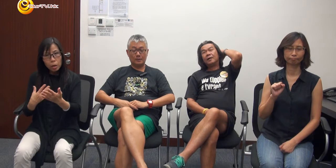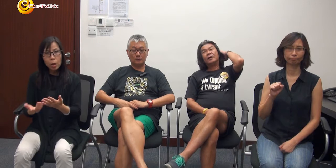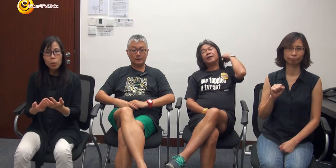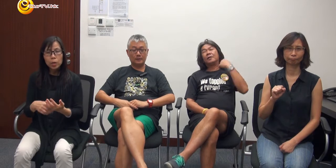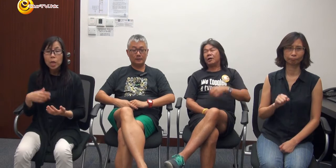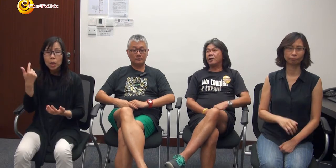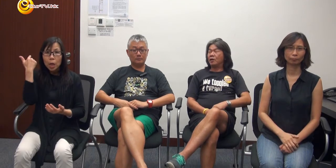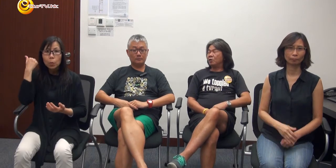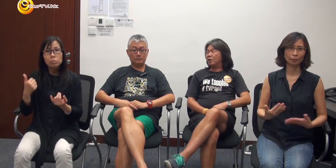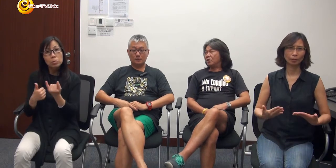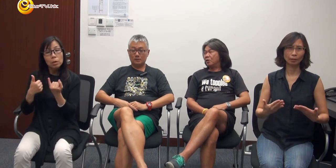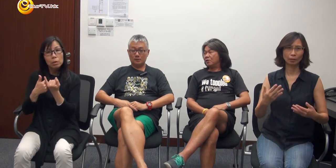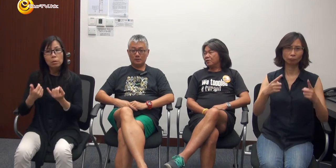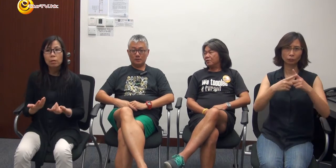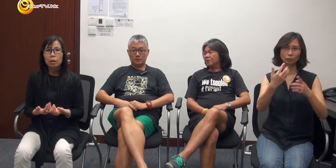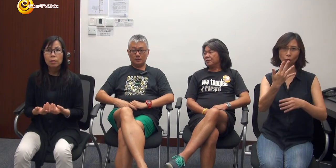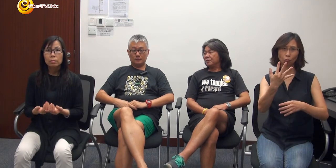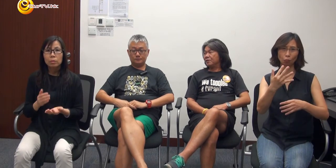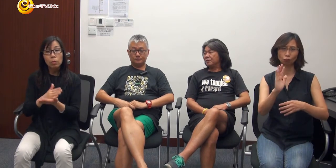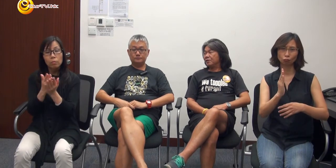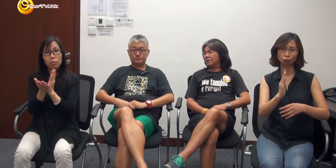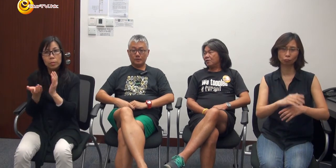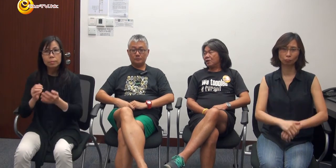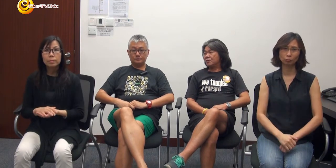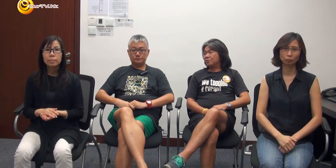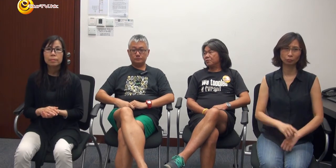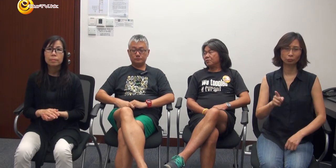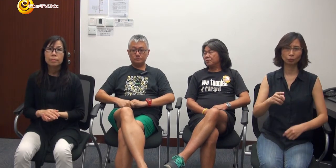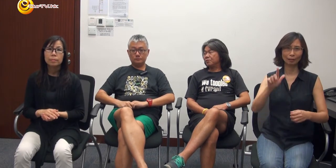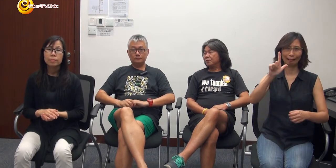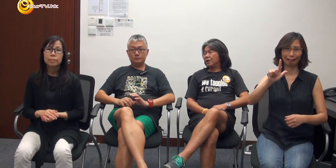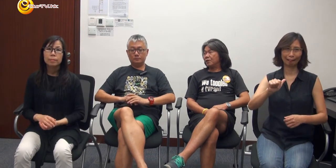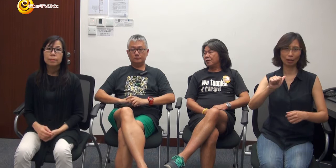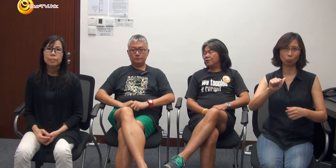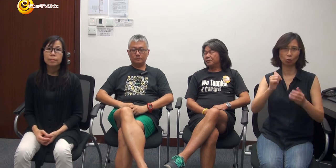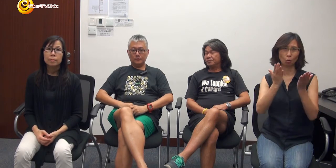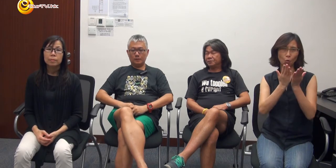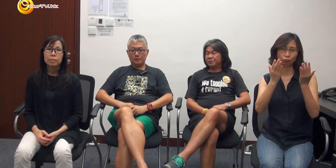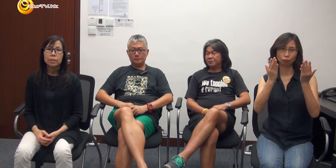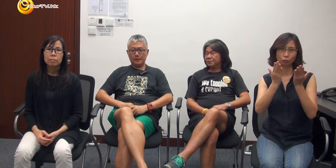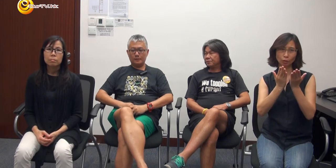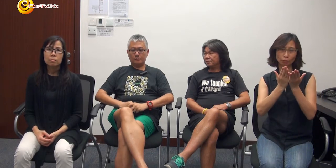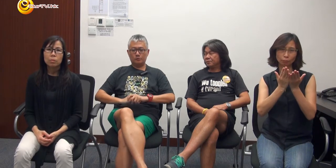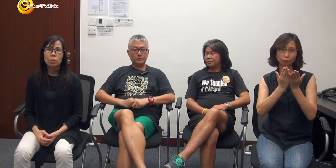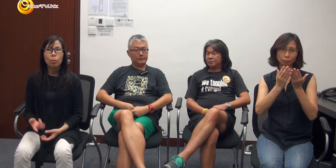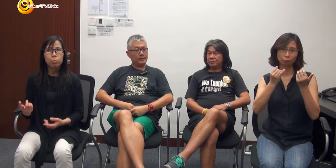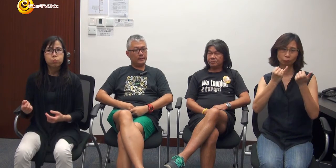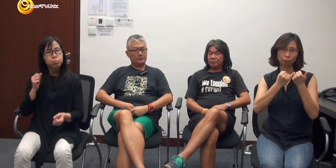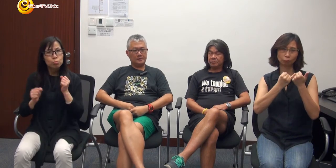網絡啦、 啊？咁有幾多人到啊？嗰個救生嘅力量？ 我諗其實活動緊嘅，其實